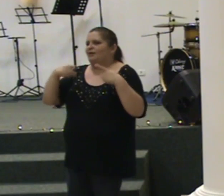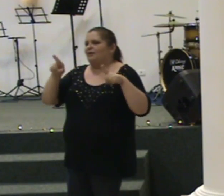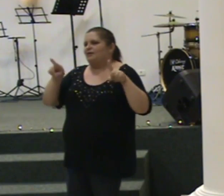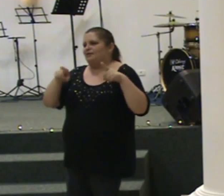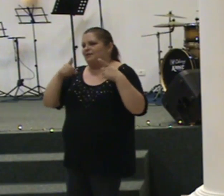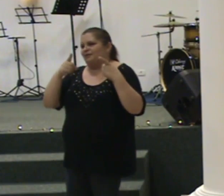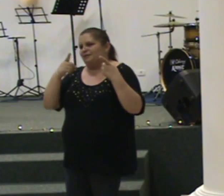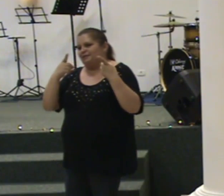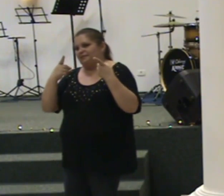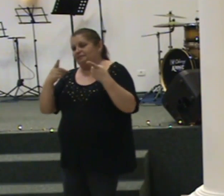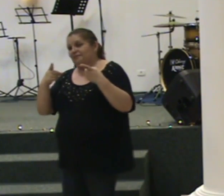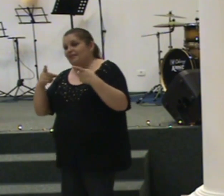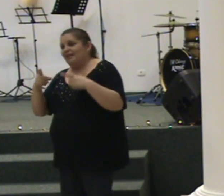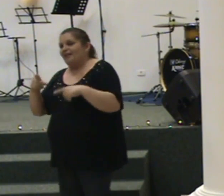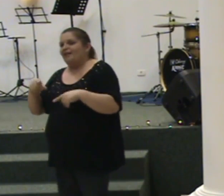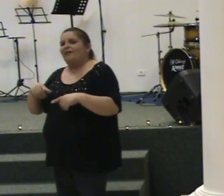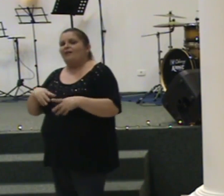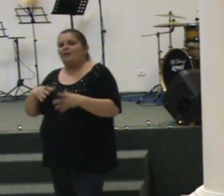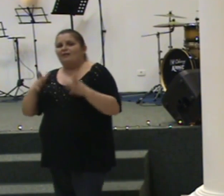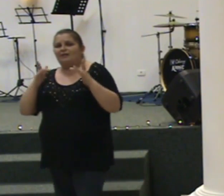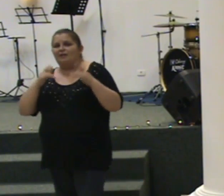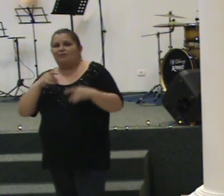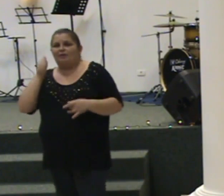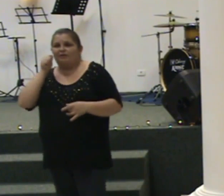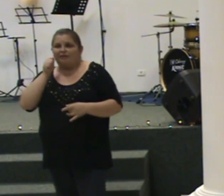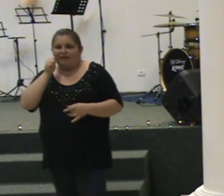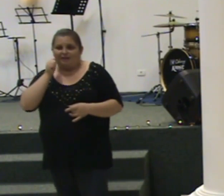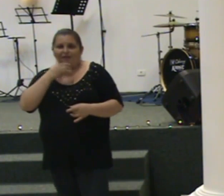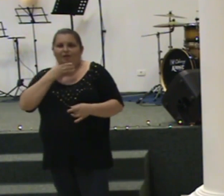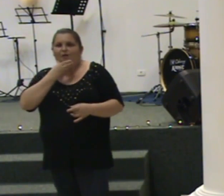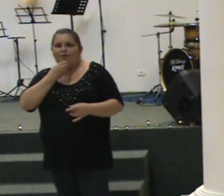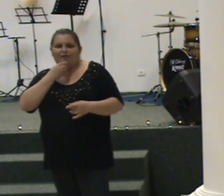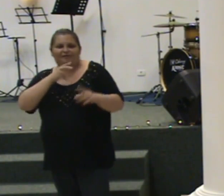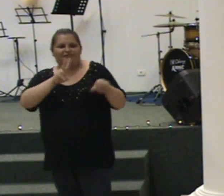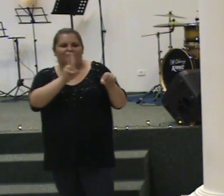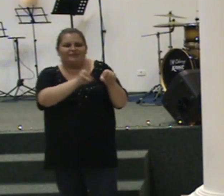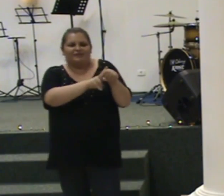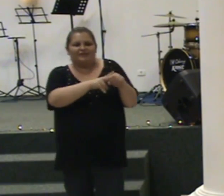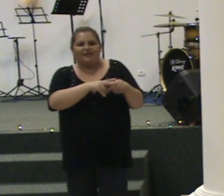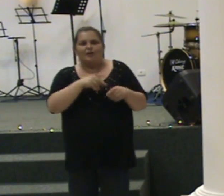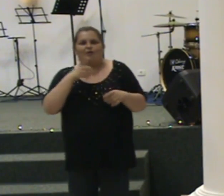se apaixonar pela donzela